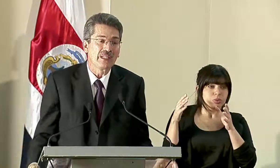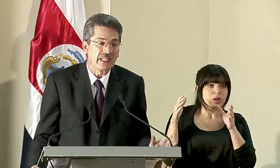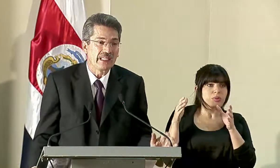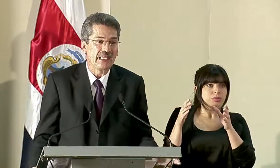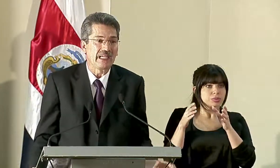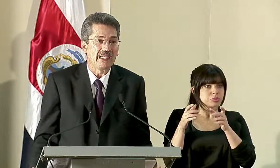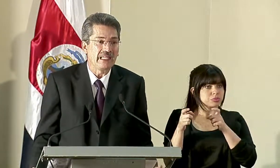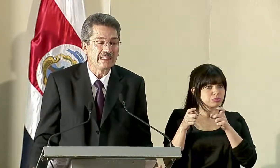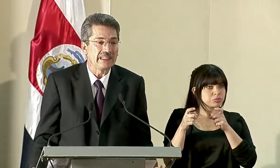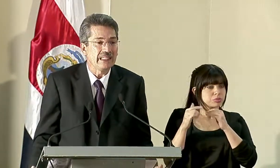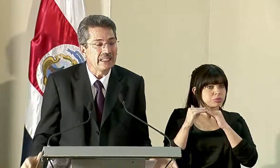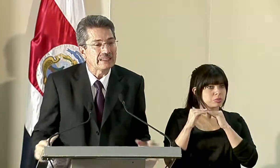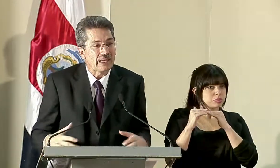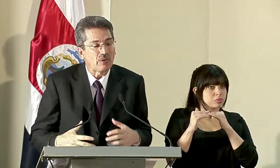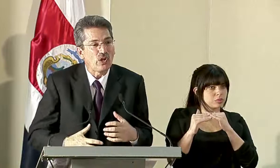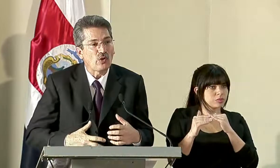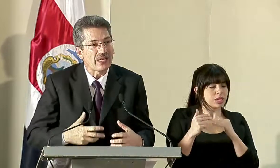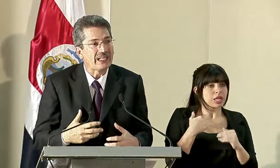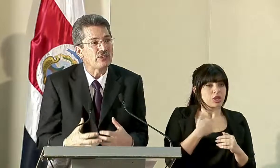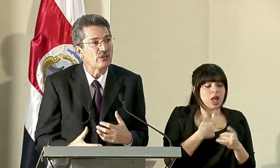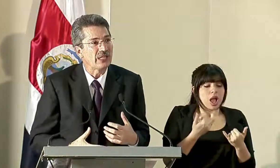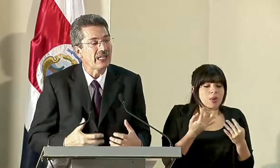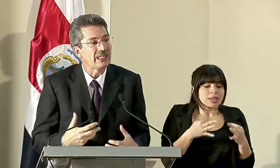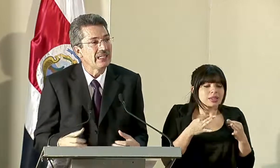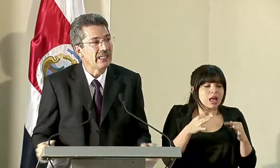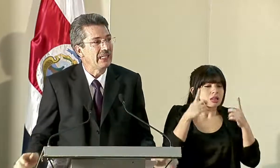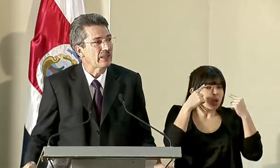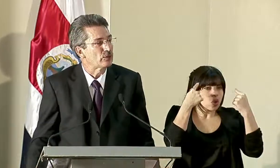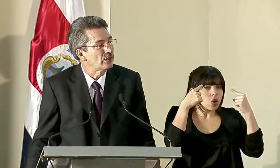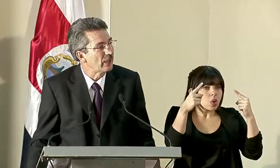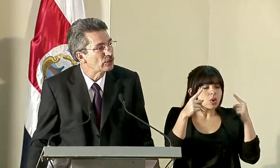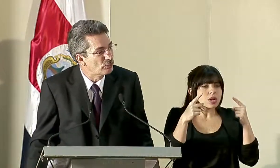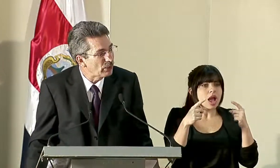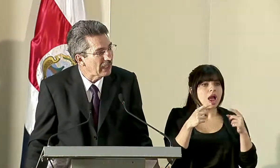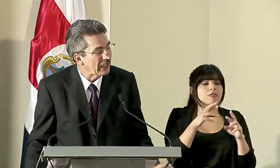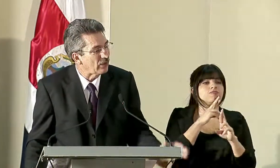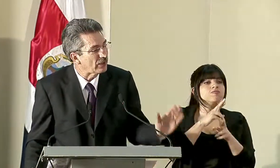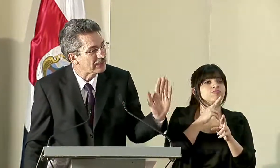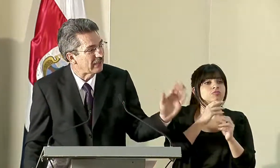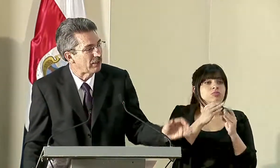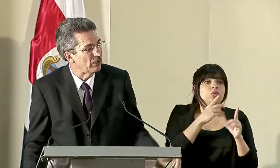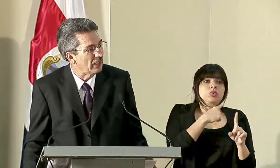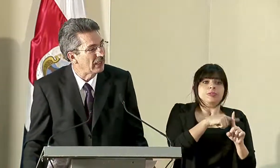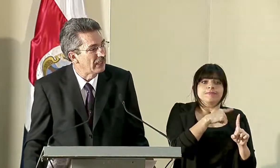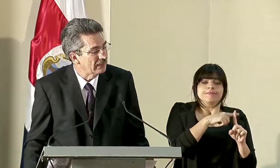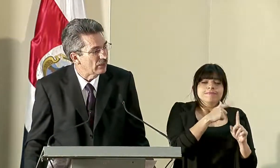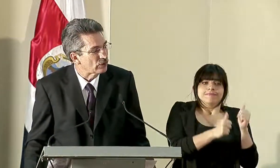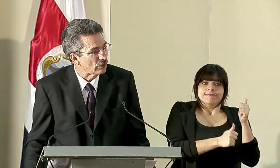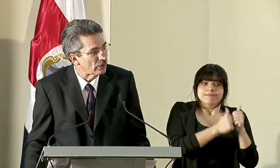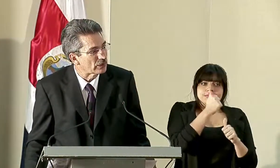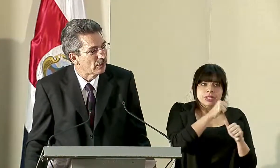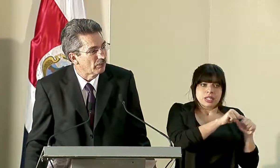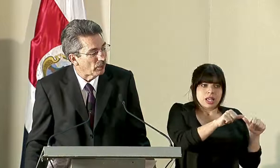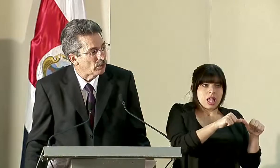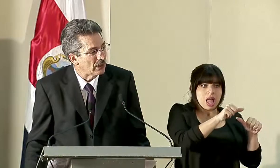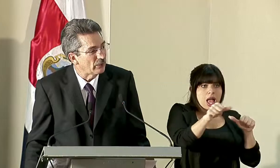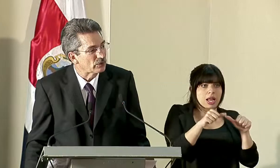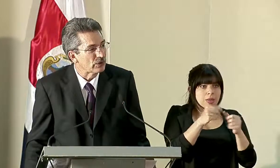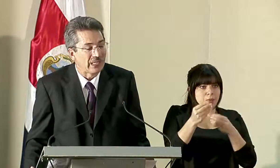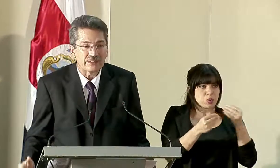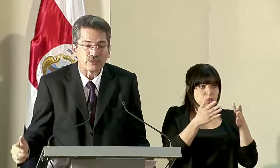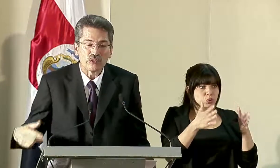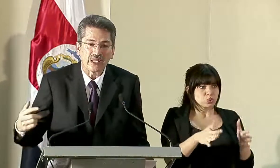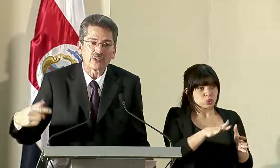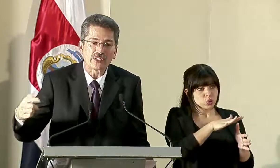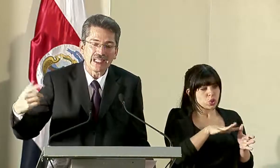atenuado y estamos logrando ya resultados muy halagadores en la mayoría de los sectores